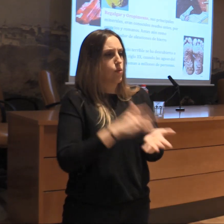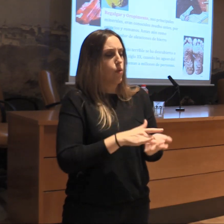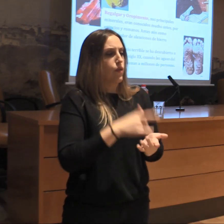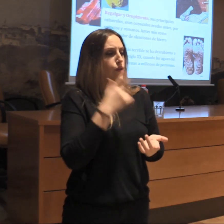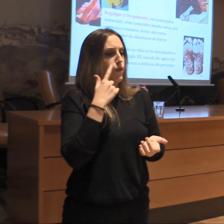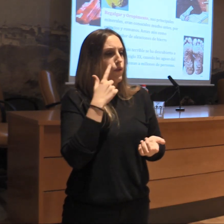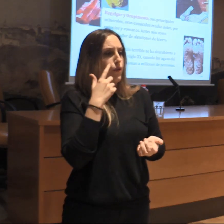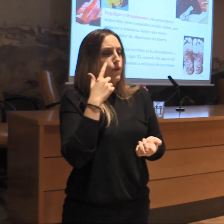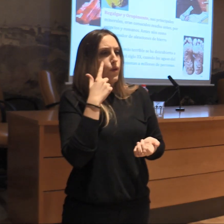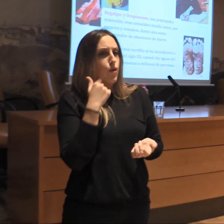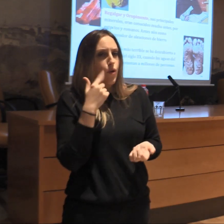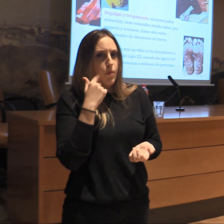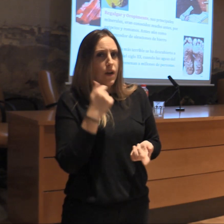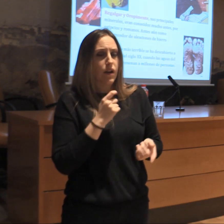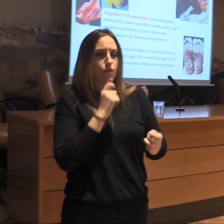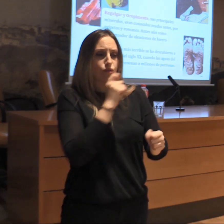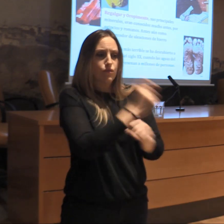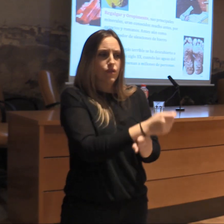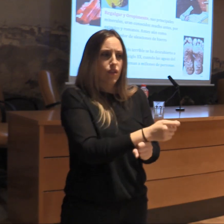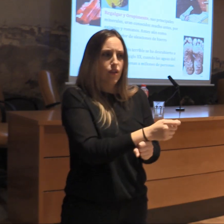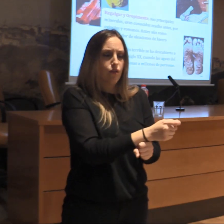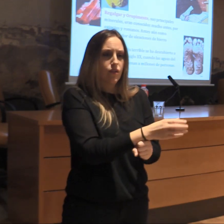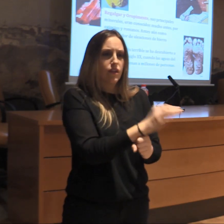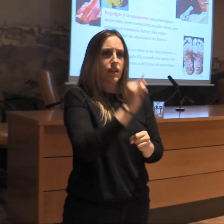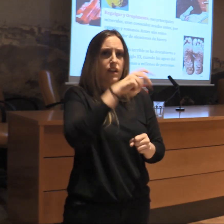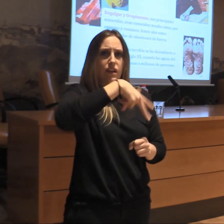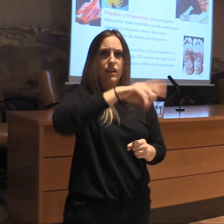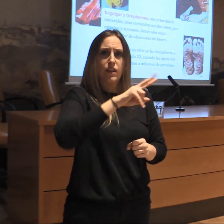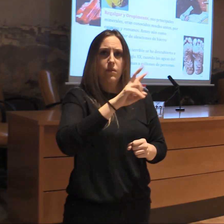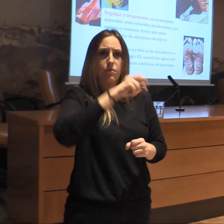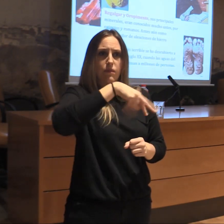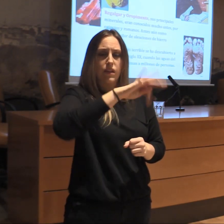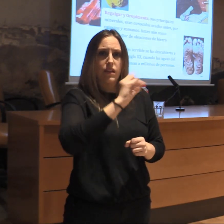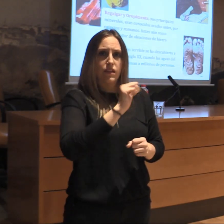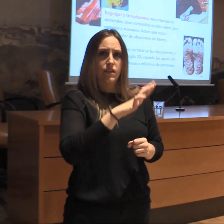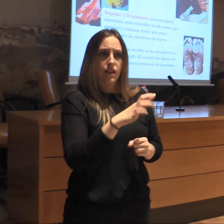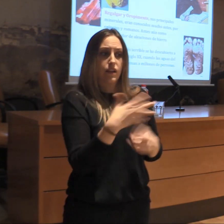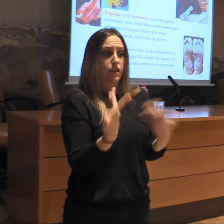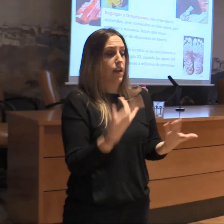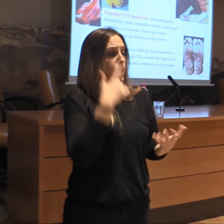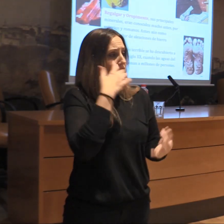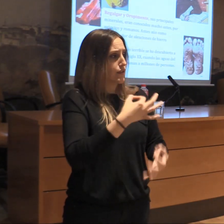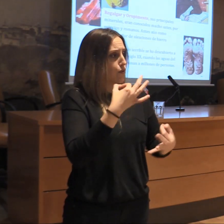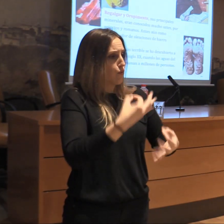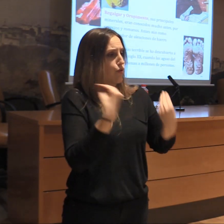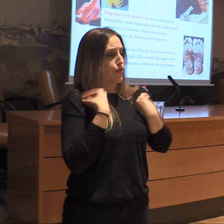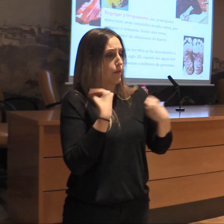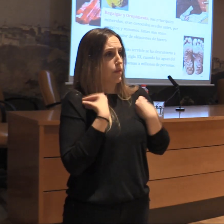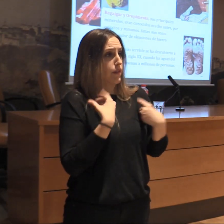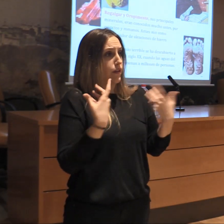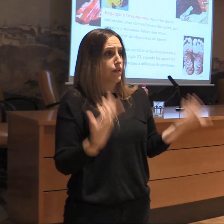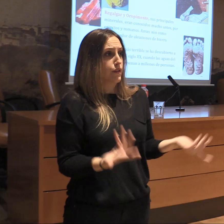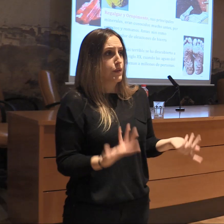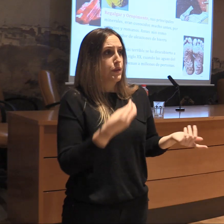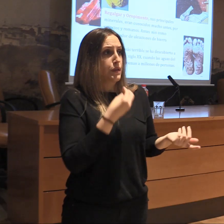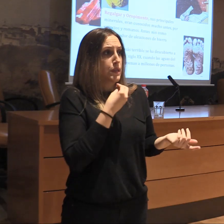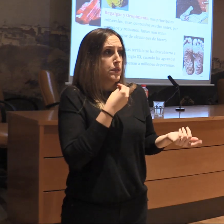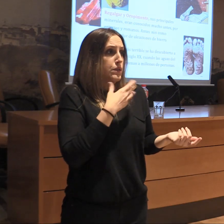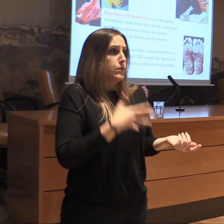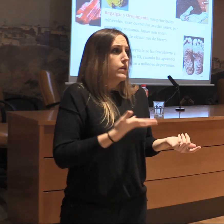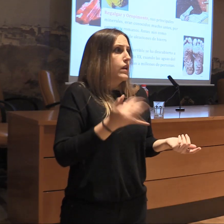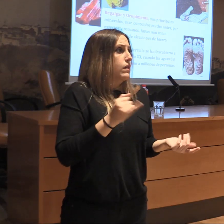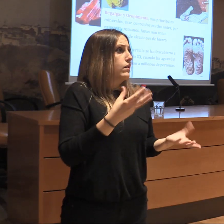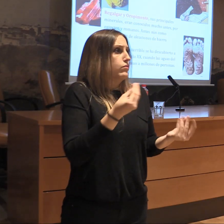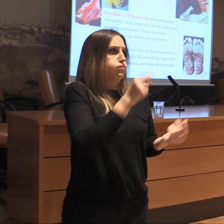dieron en inventar el producto que eran las pólizas, los seguros de vida. Entonces, pues había